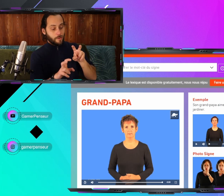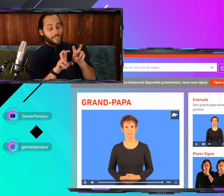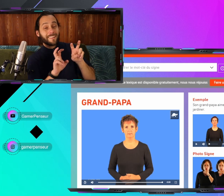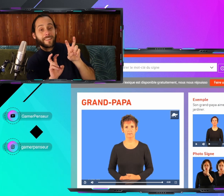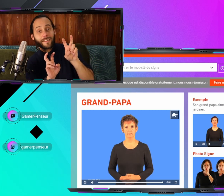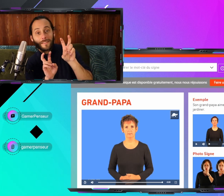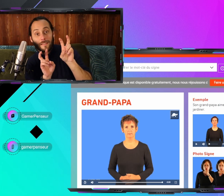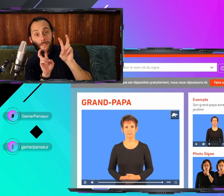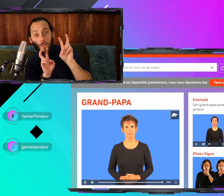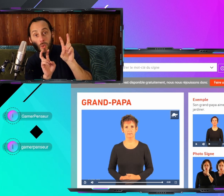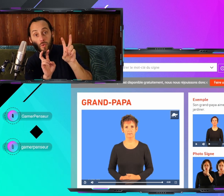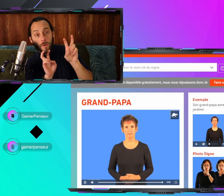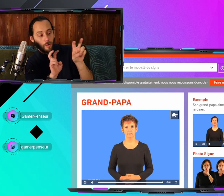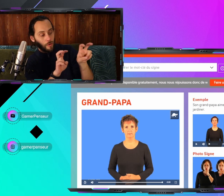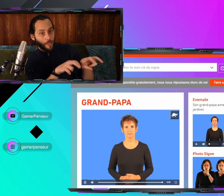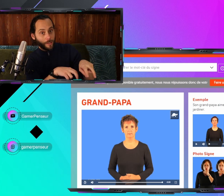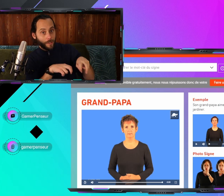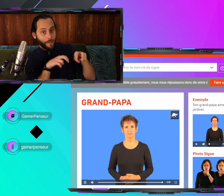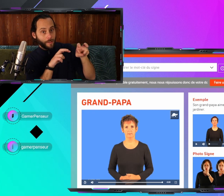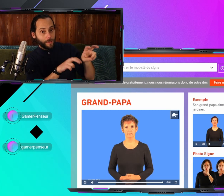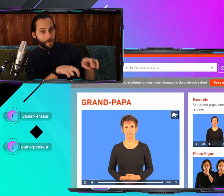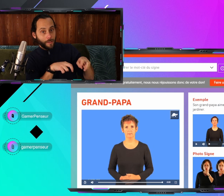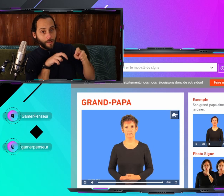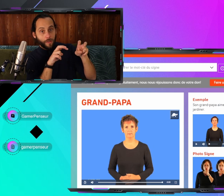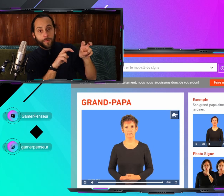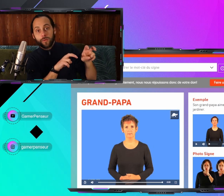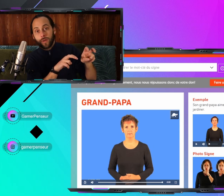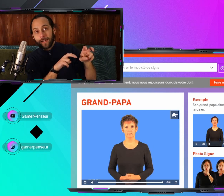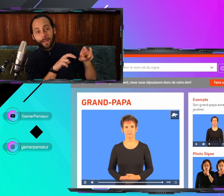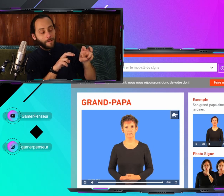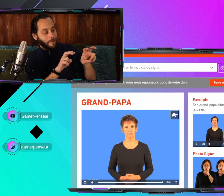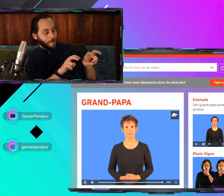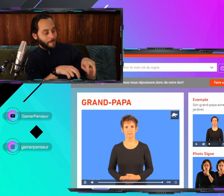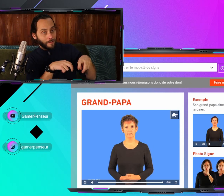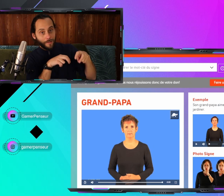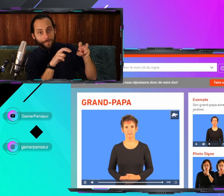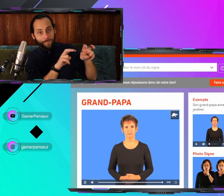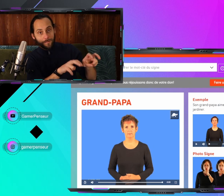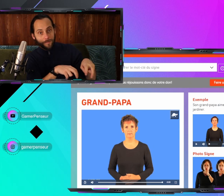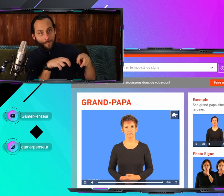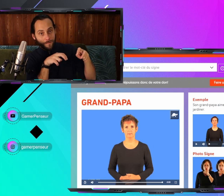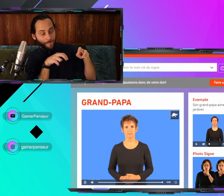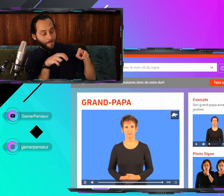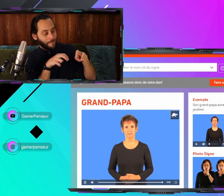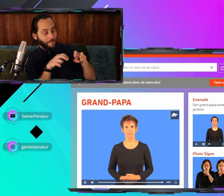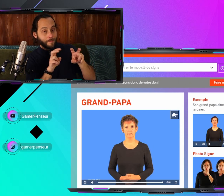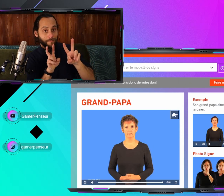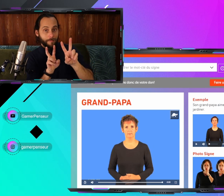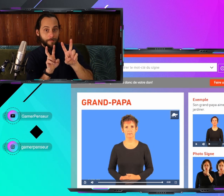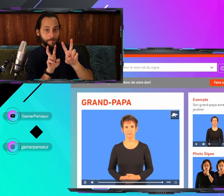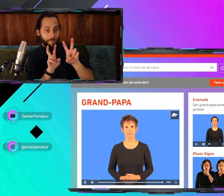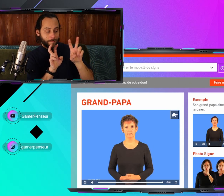Et le jardin, c'est 2 doigts en crochet. Comme si on gratte la terre. Hein.